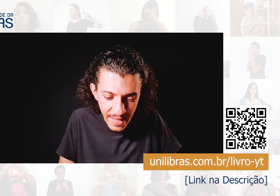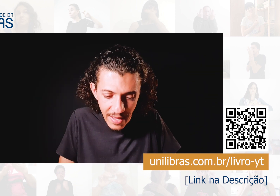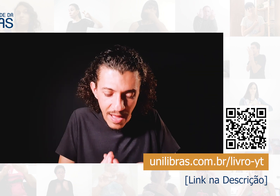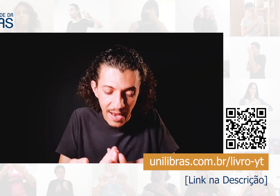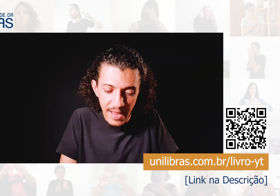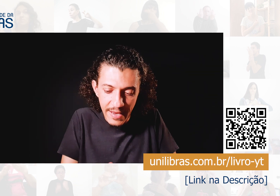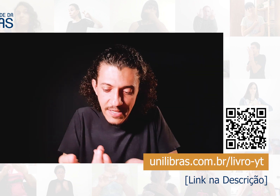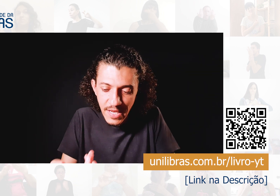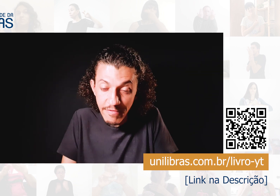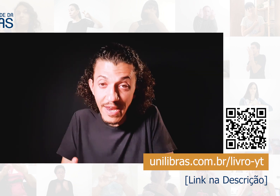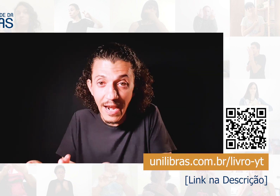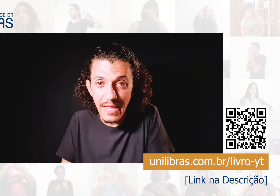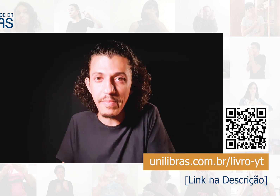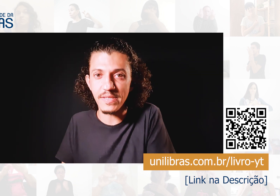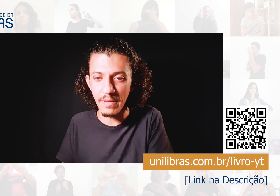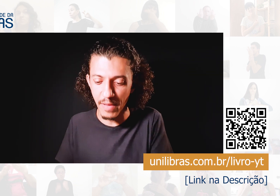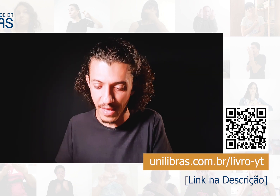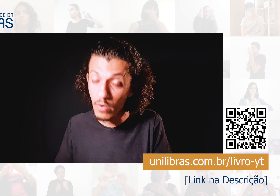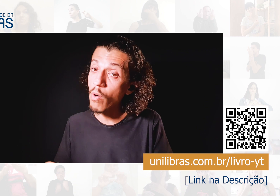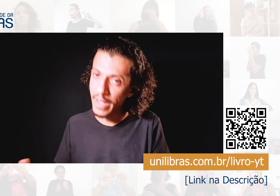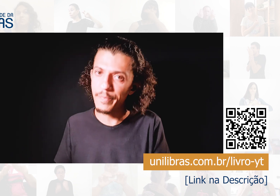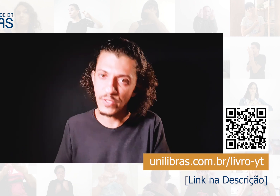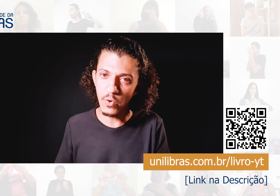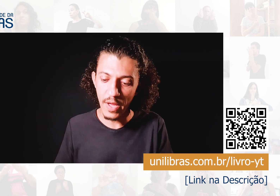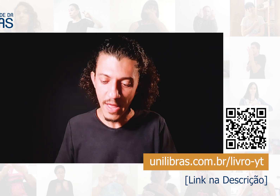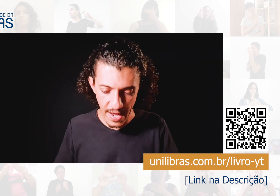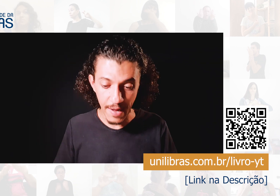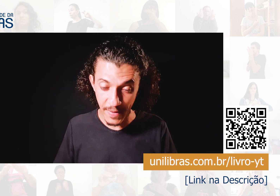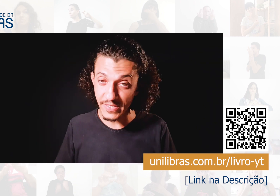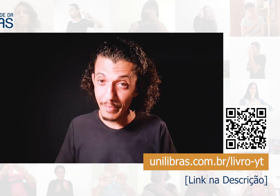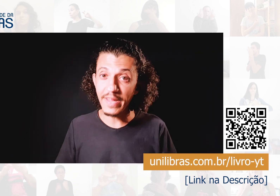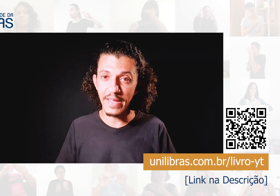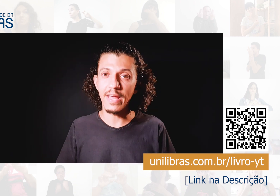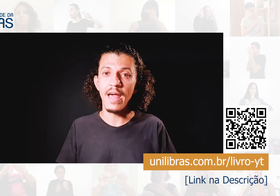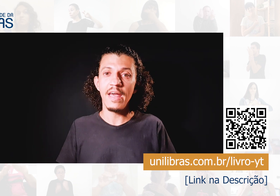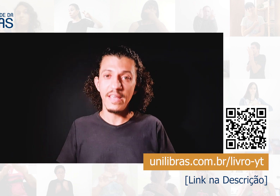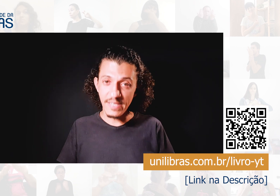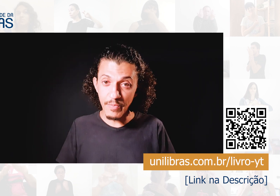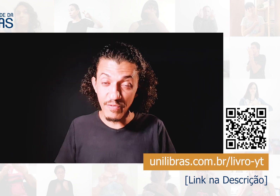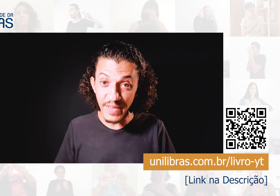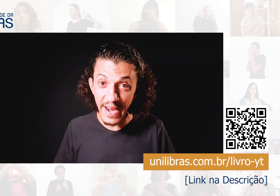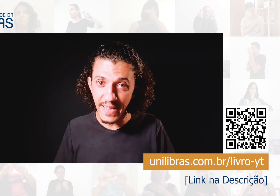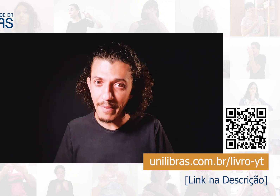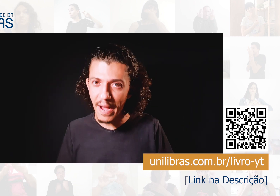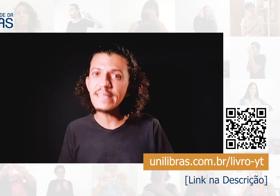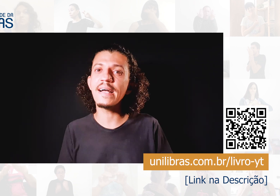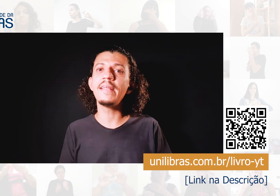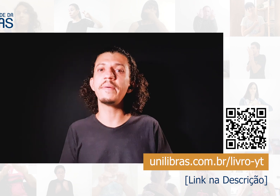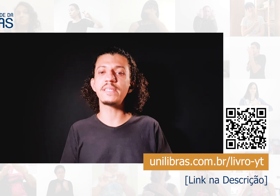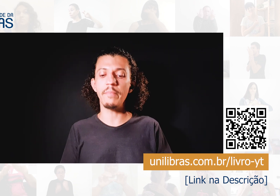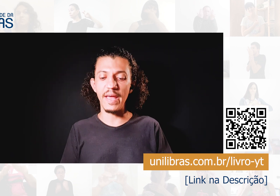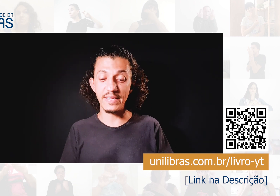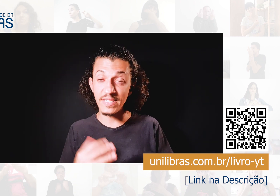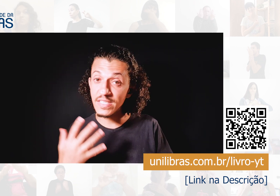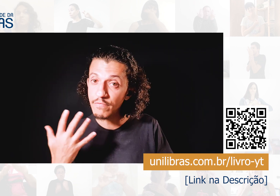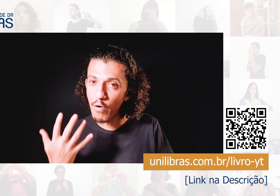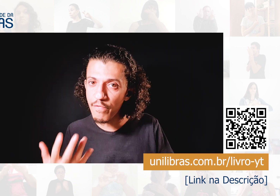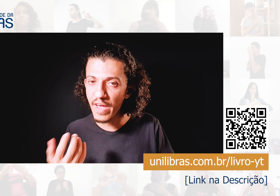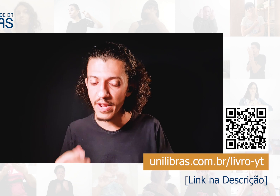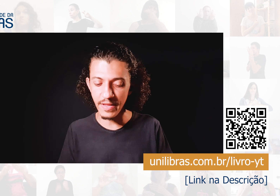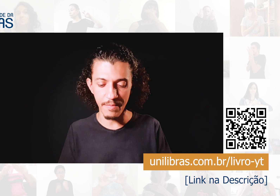de aprender a ler e escrever a Libras também. E qualquer pessoa é capaz de aprender e se aprofundar ainda mais na Libras também,